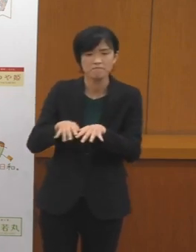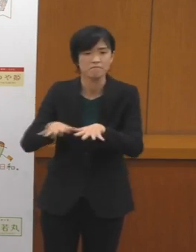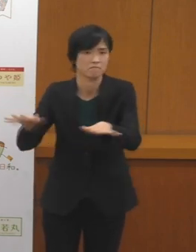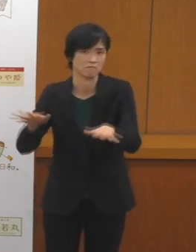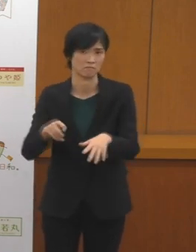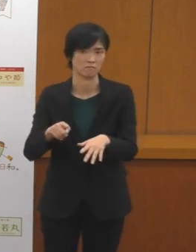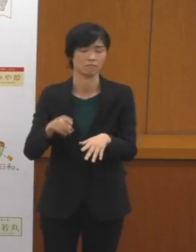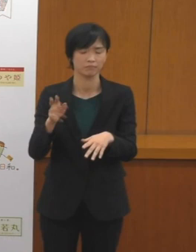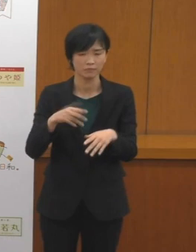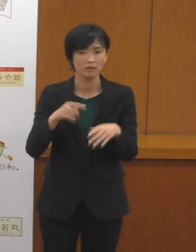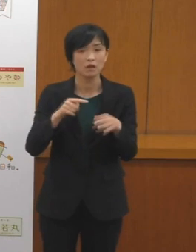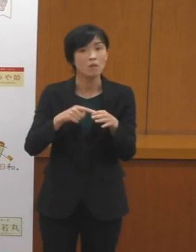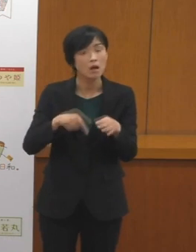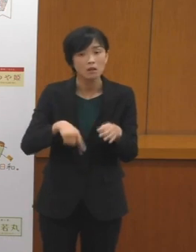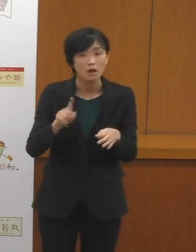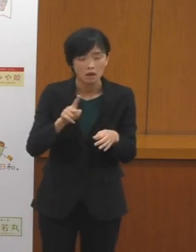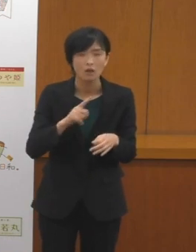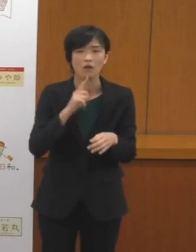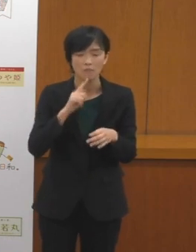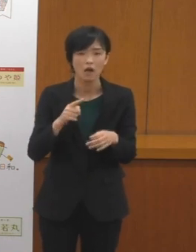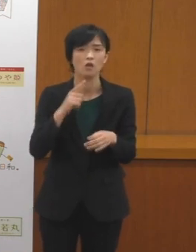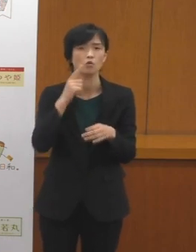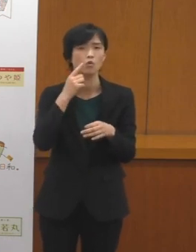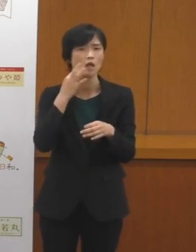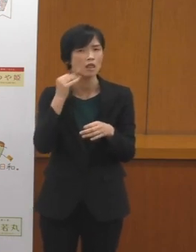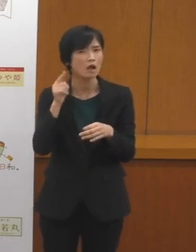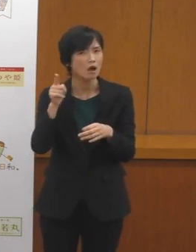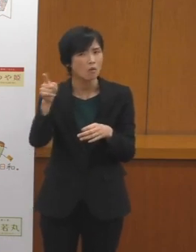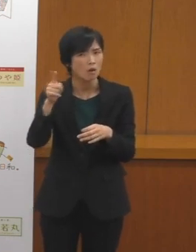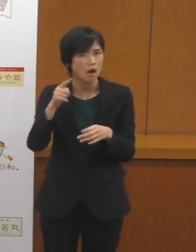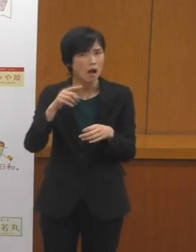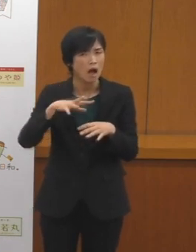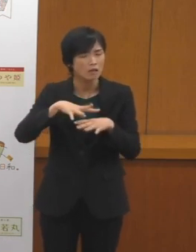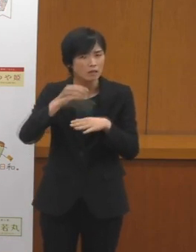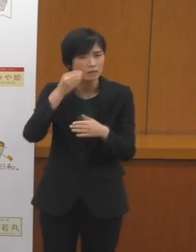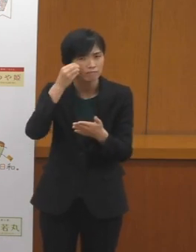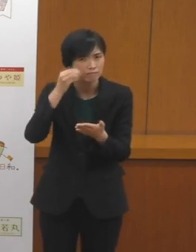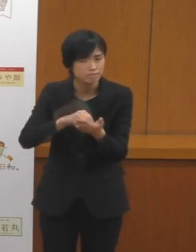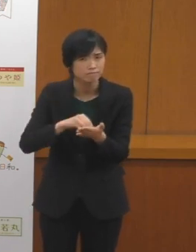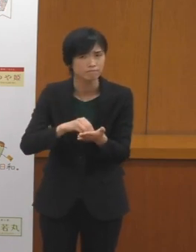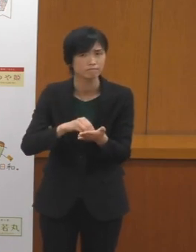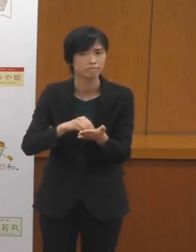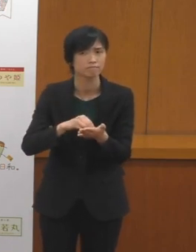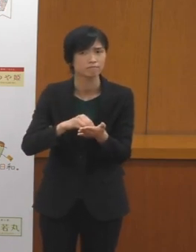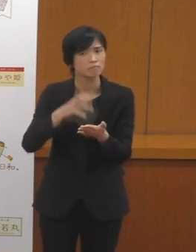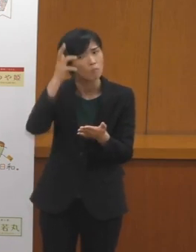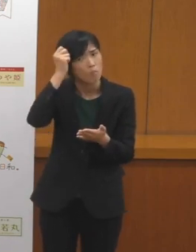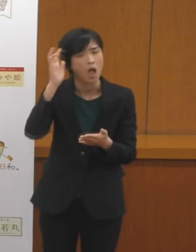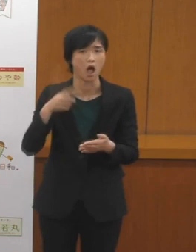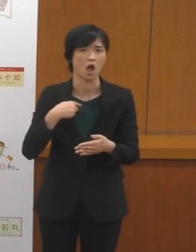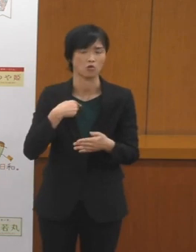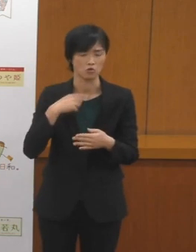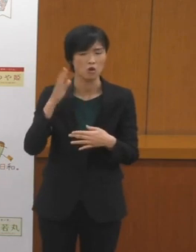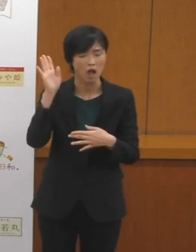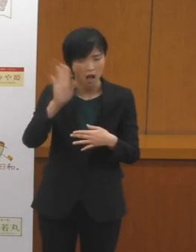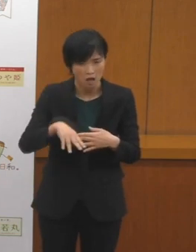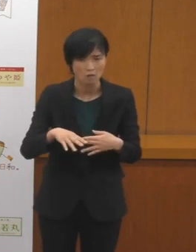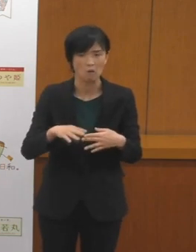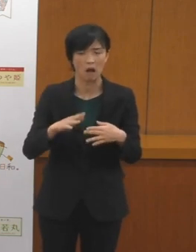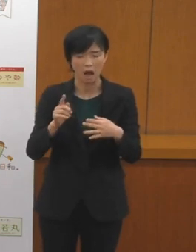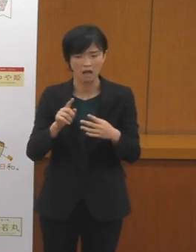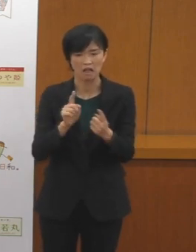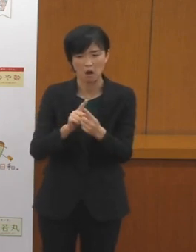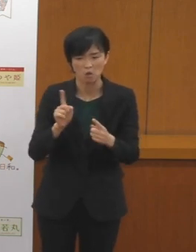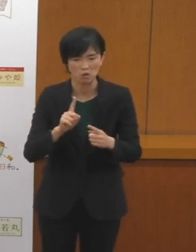発生したのが最初だったのかなと表記しておりますはい以降その大和郡山におかれました中でも